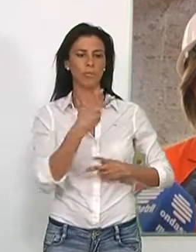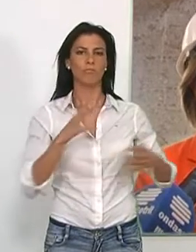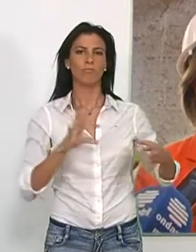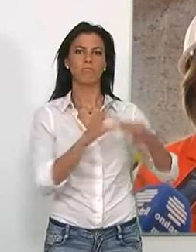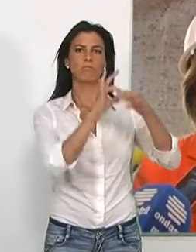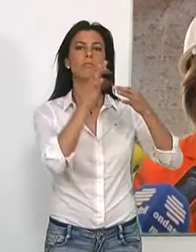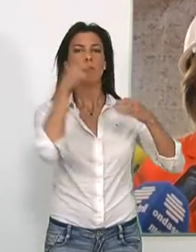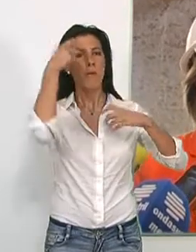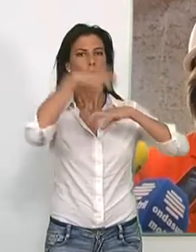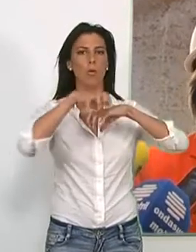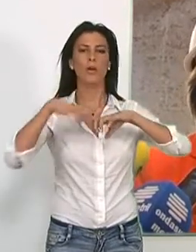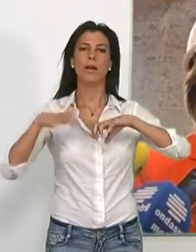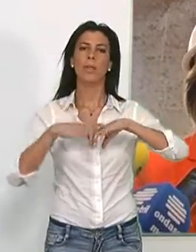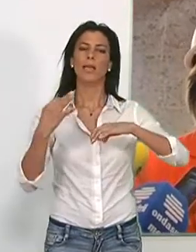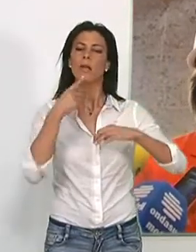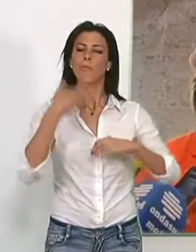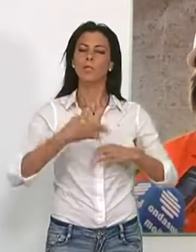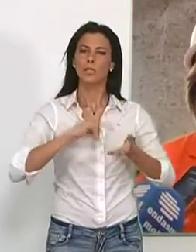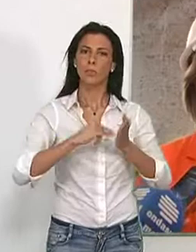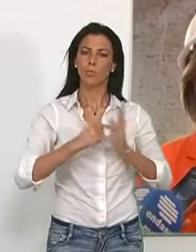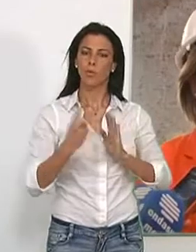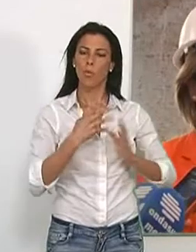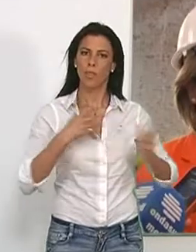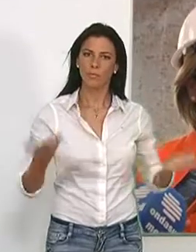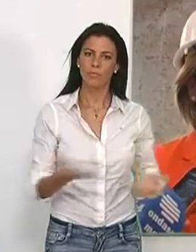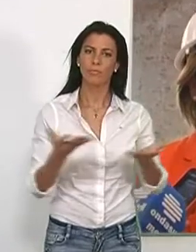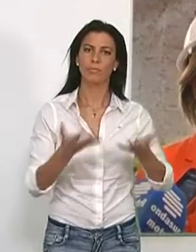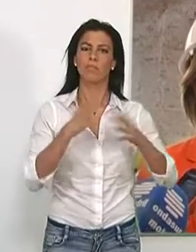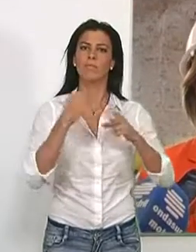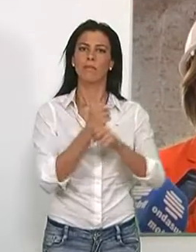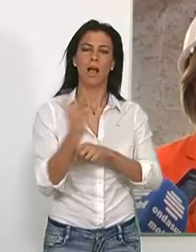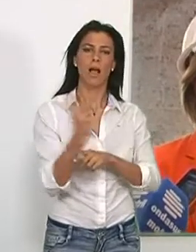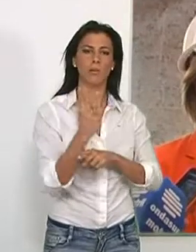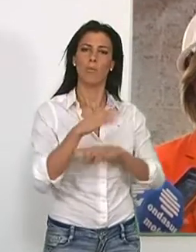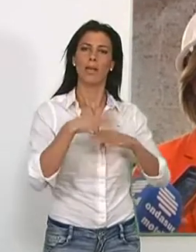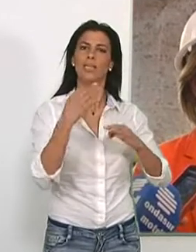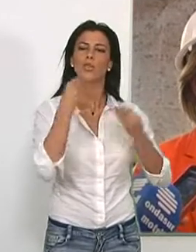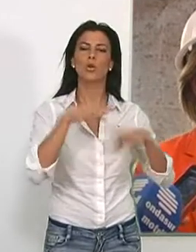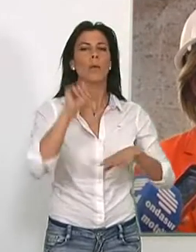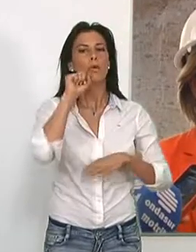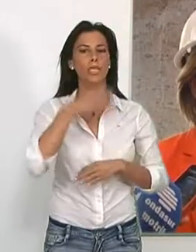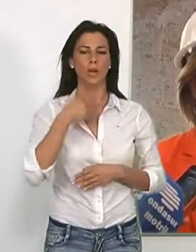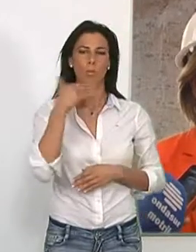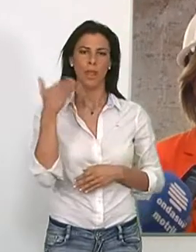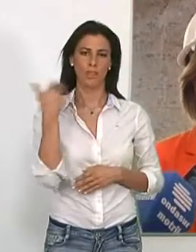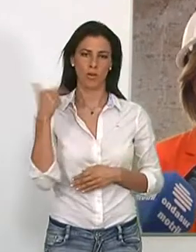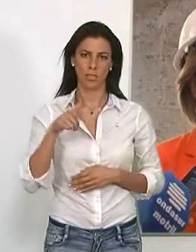sacarla adelante importante ese proyectos trabajando juntos para la recuperación de la historia de motril